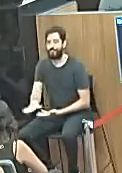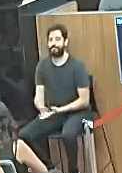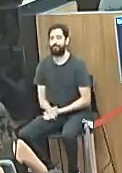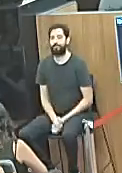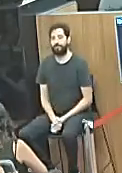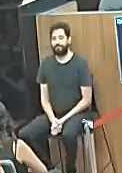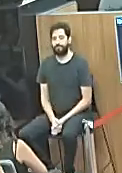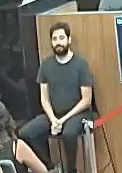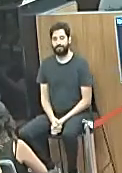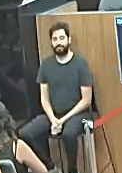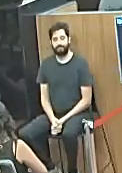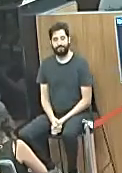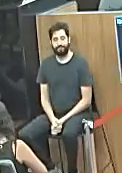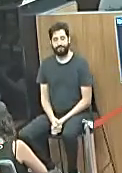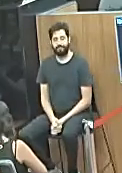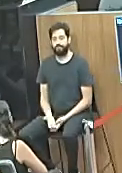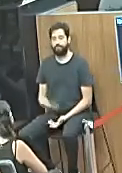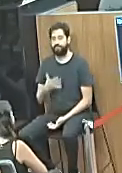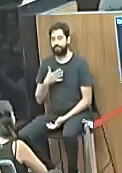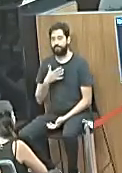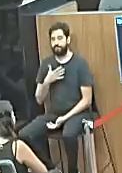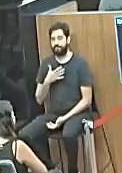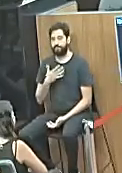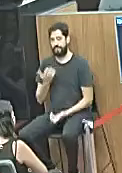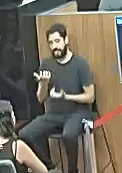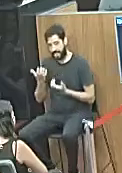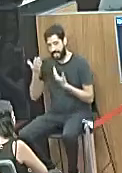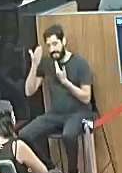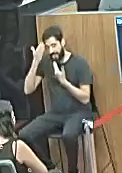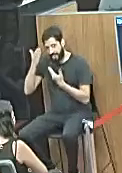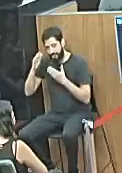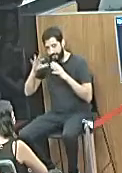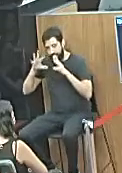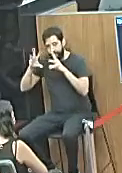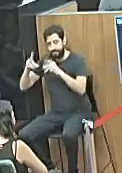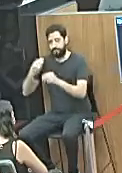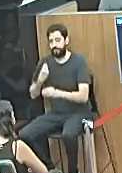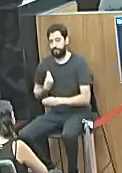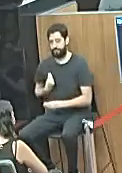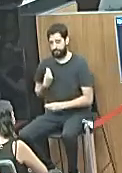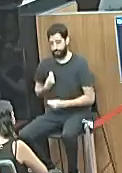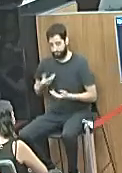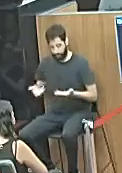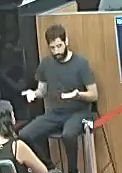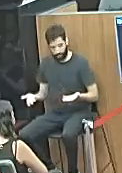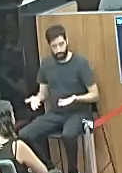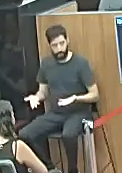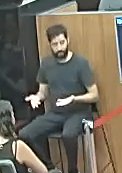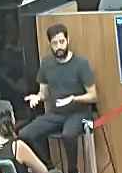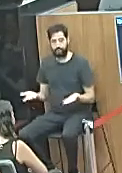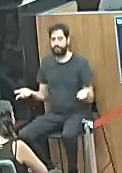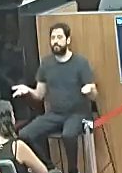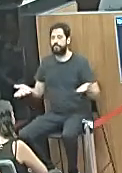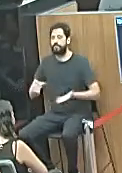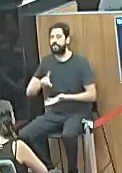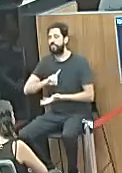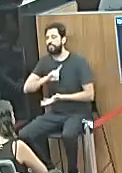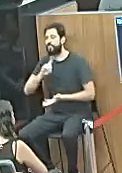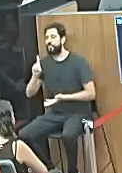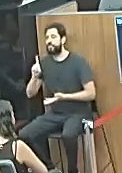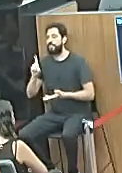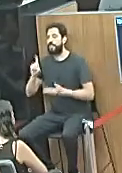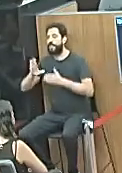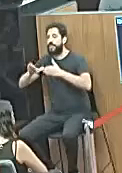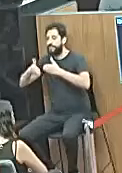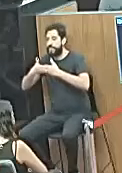isso eu quero agradecer a presença de todos e todas aqui presentes neste dia nós estamos fechando essa